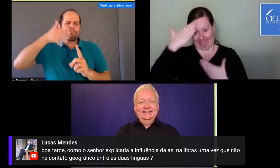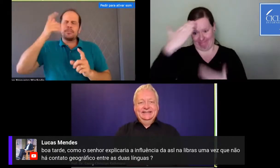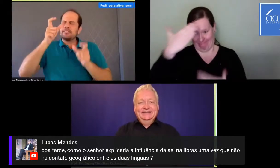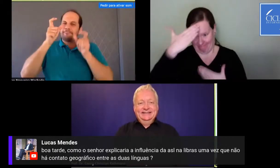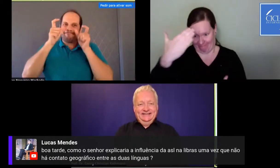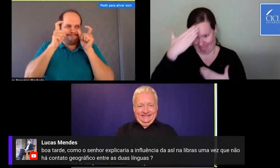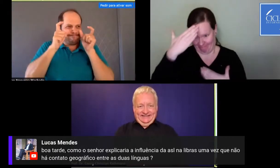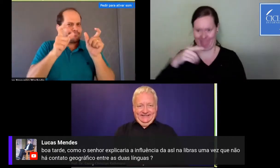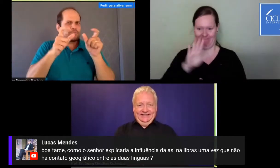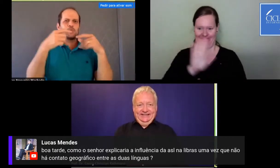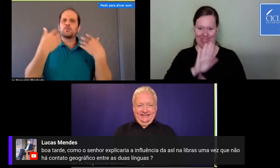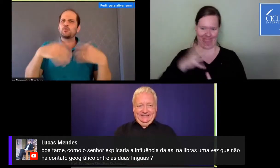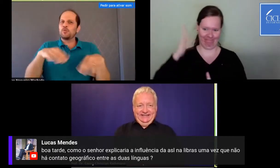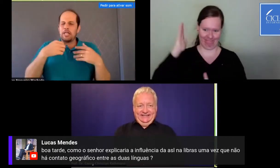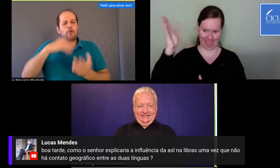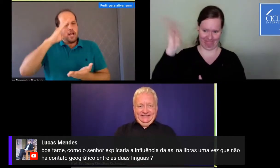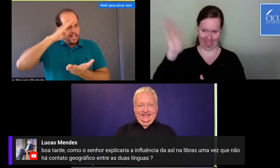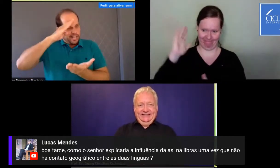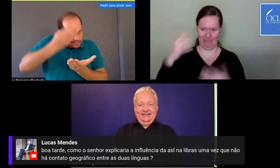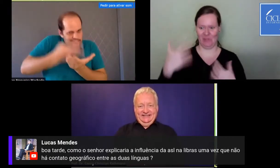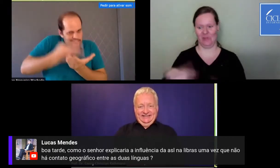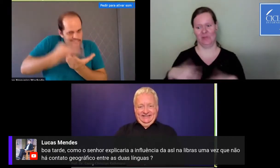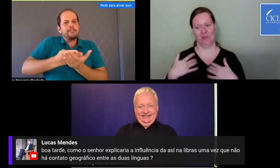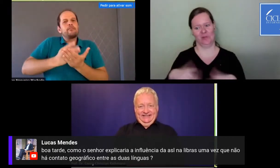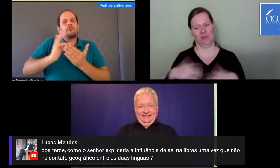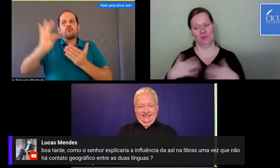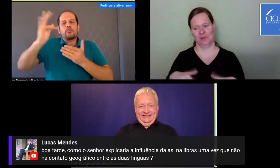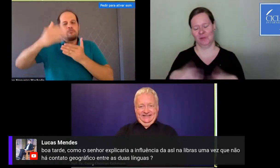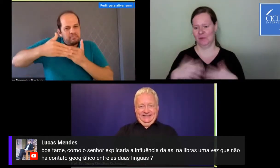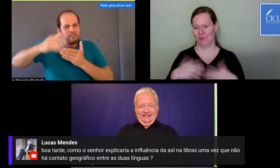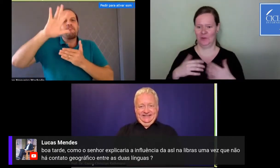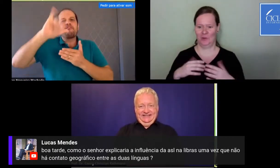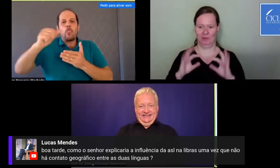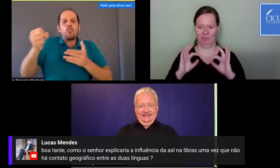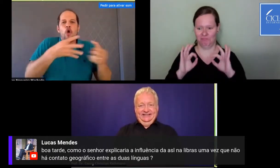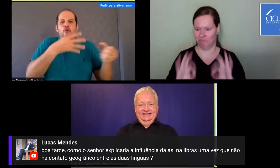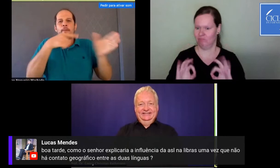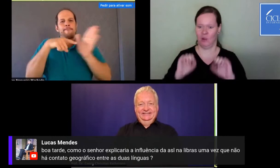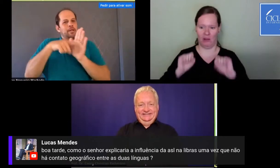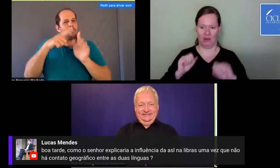né? Bom, queria agradecer ao professor